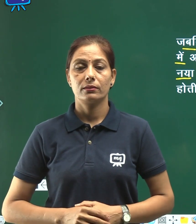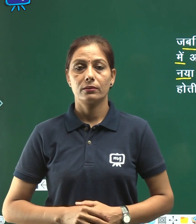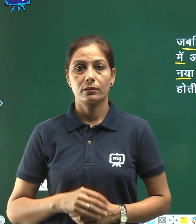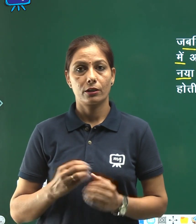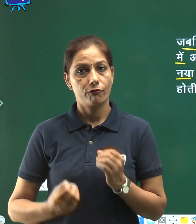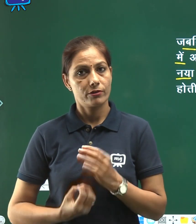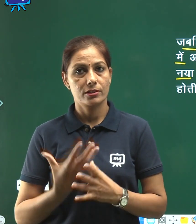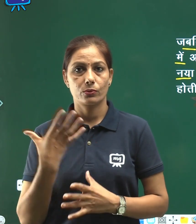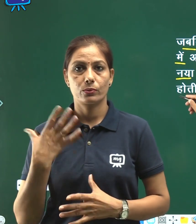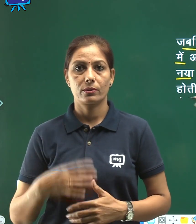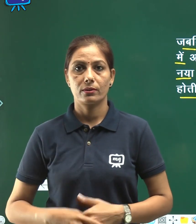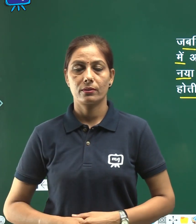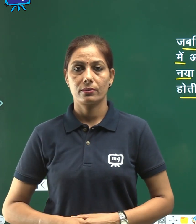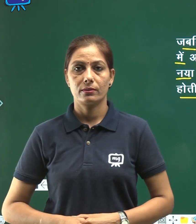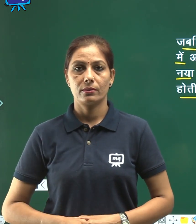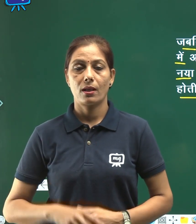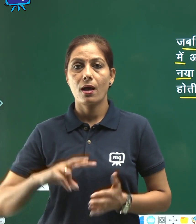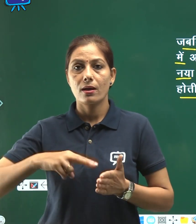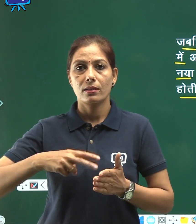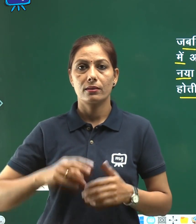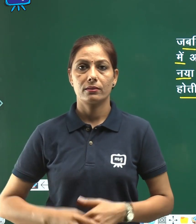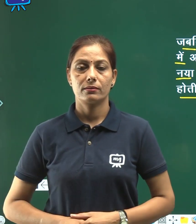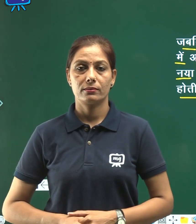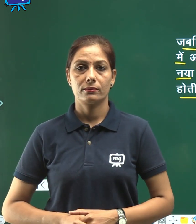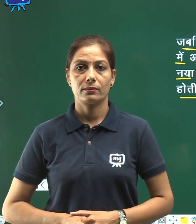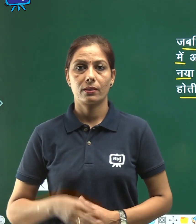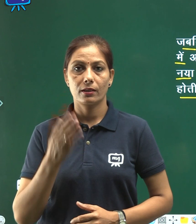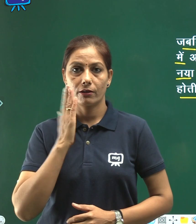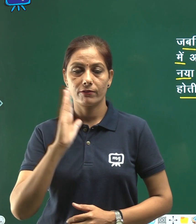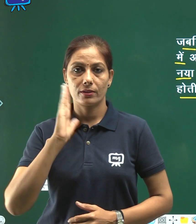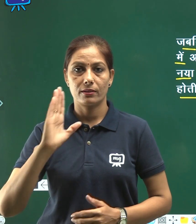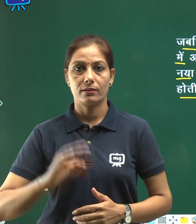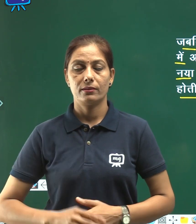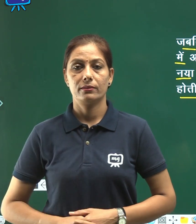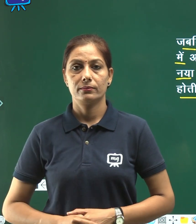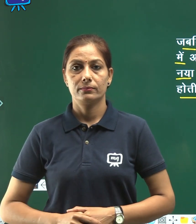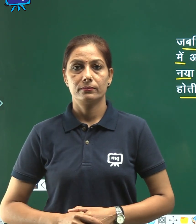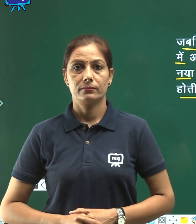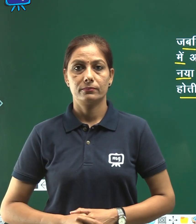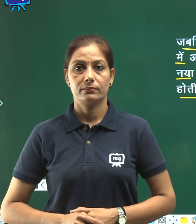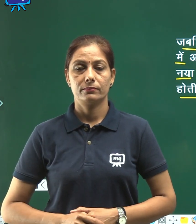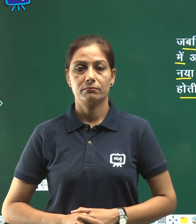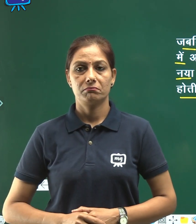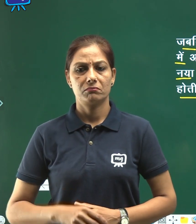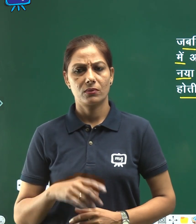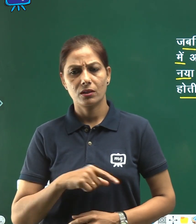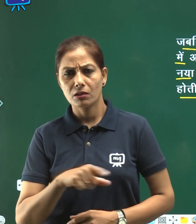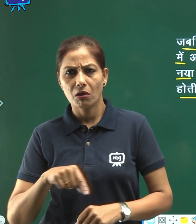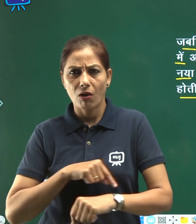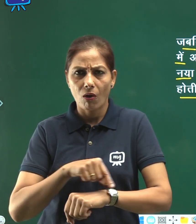विकसित होती है। अर्थात कविता कभी समाप्त नहीं होती।